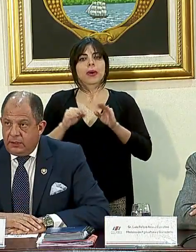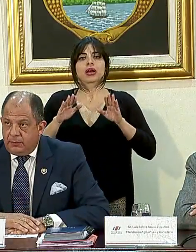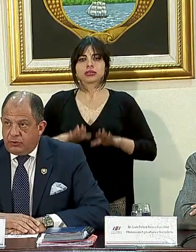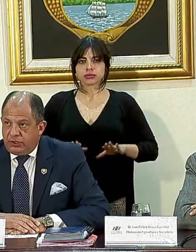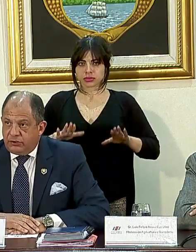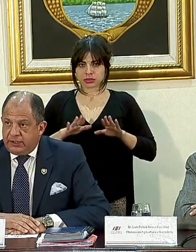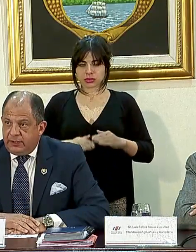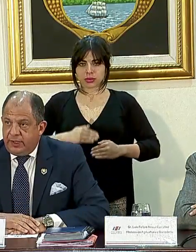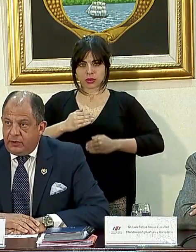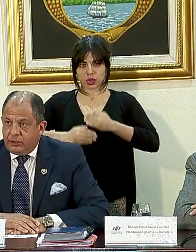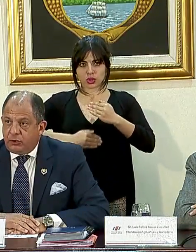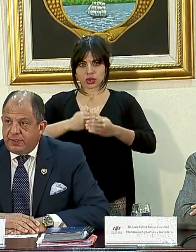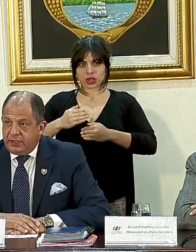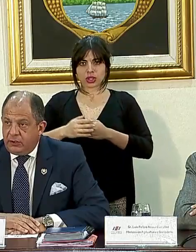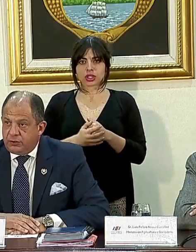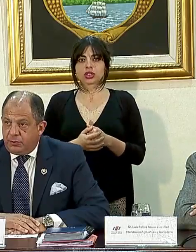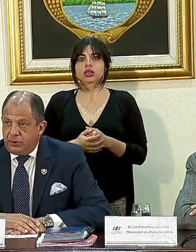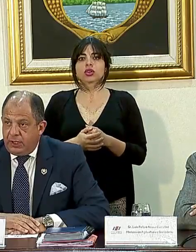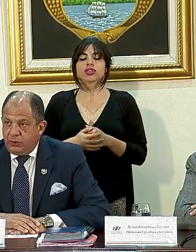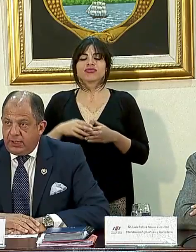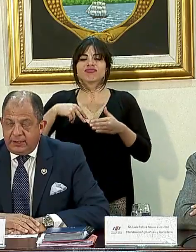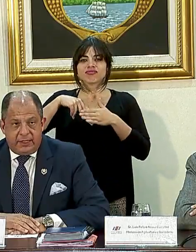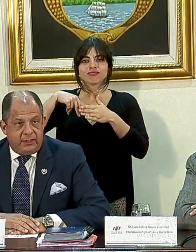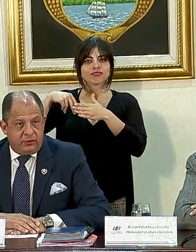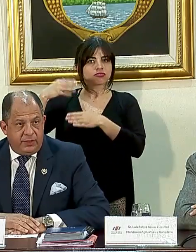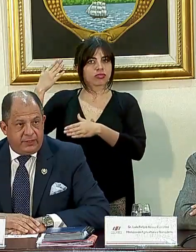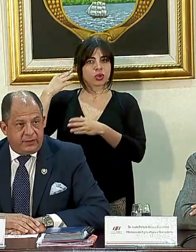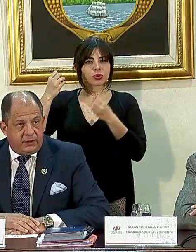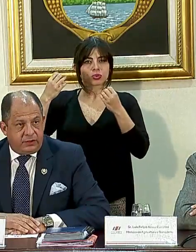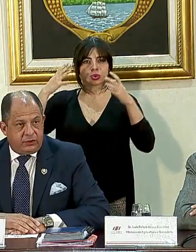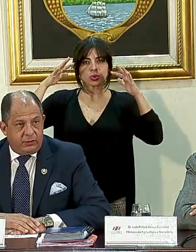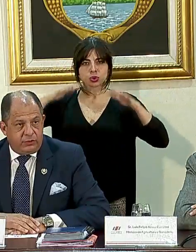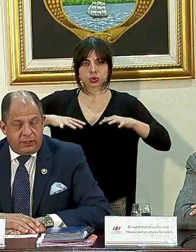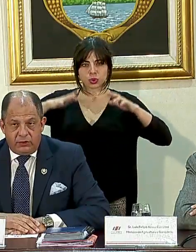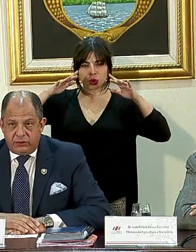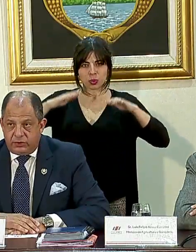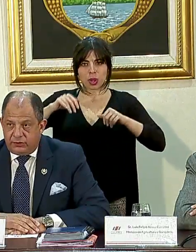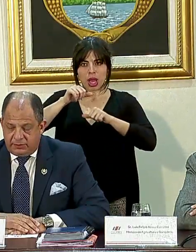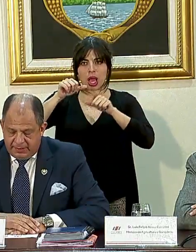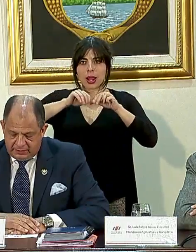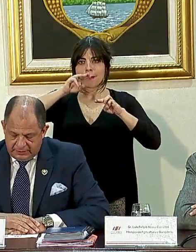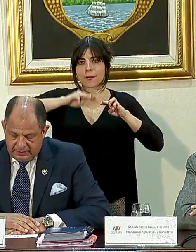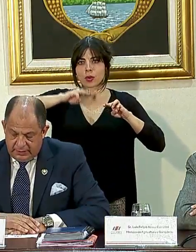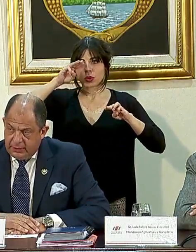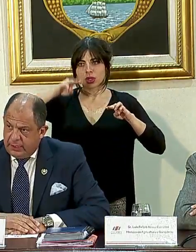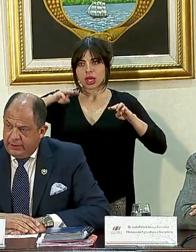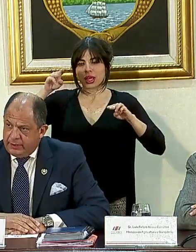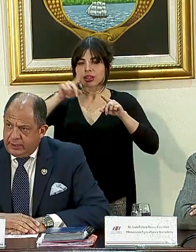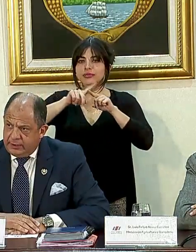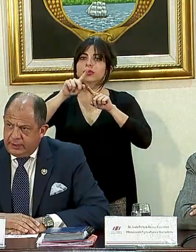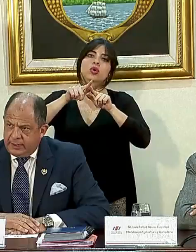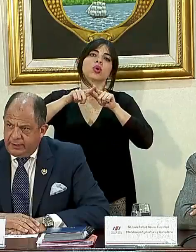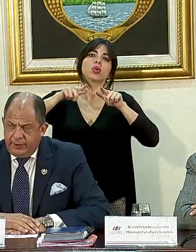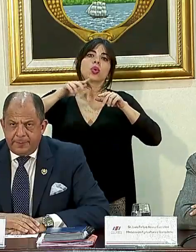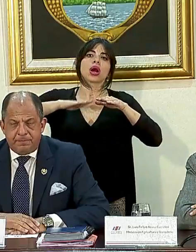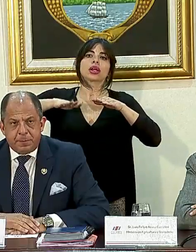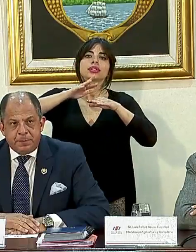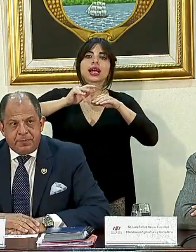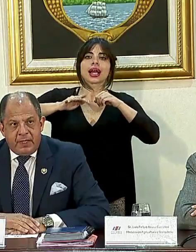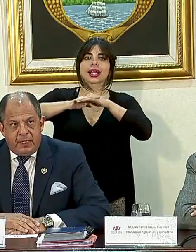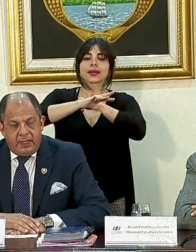tranquilidad procesos que se vieron entorpecidos por la abundancia de lluvias en los sectores montañosos y otras partes de la vertiente del